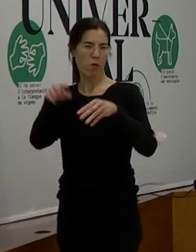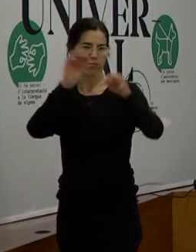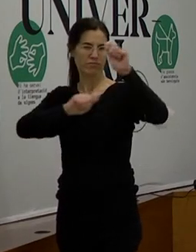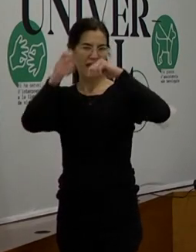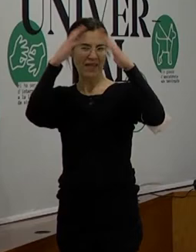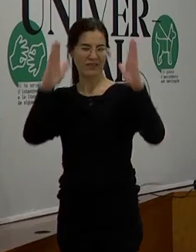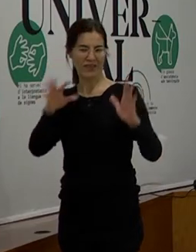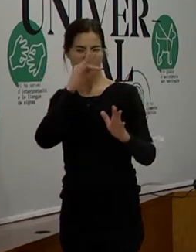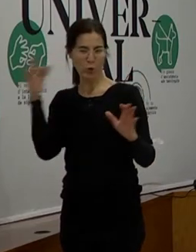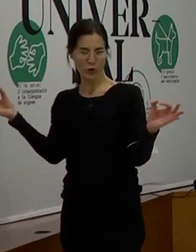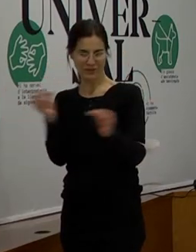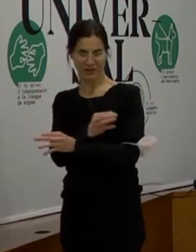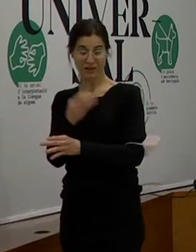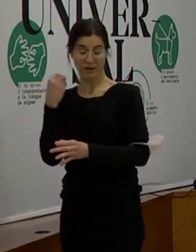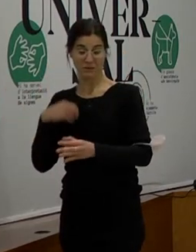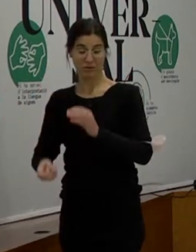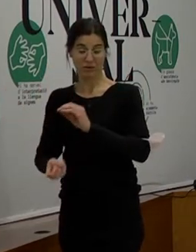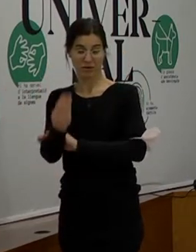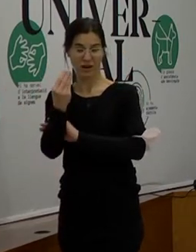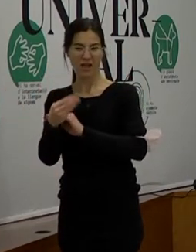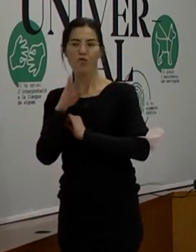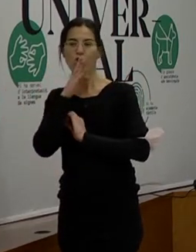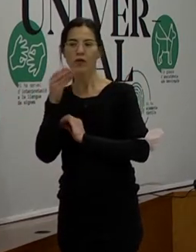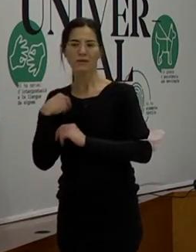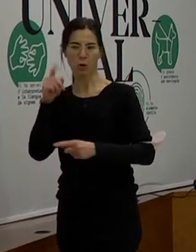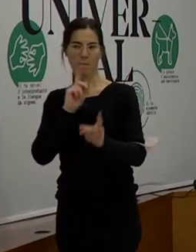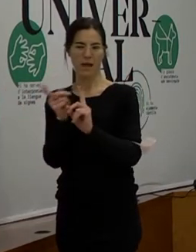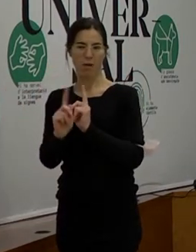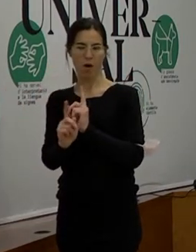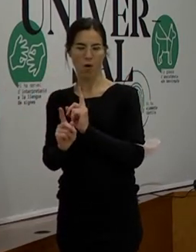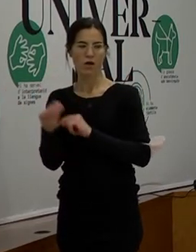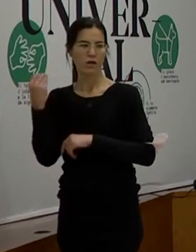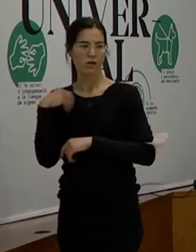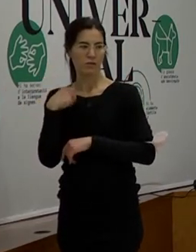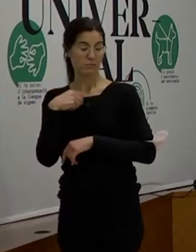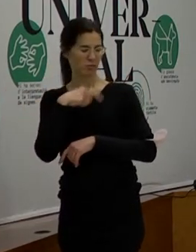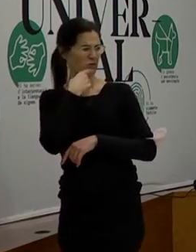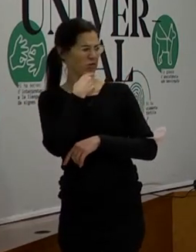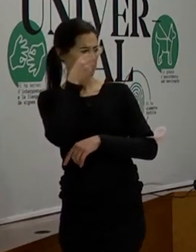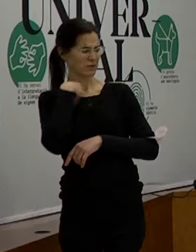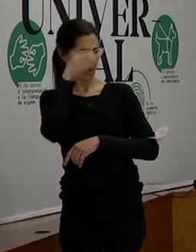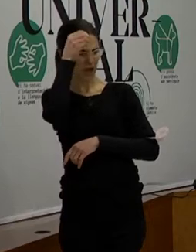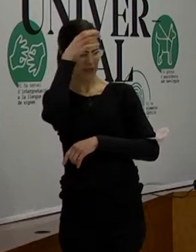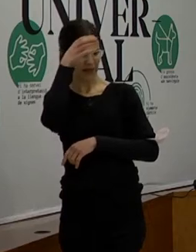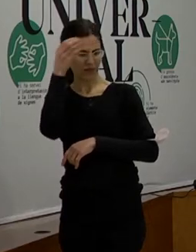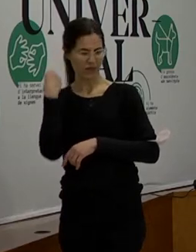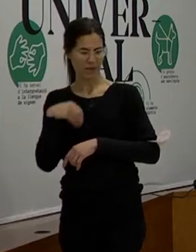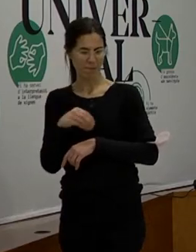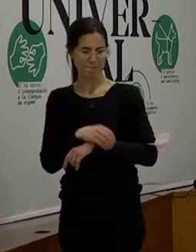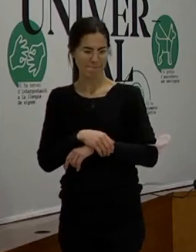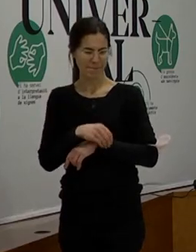de lucre, que va néixer a Bilbao. Llavors, aquí la primera diapo ens trobem que posen la intel·ligència de